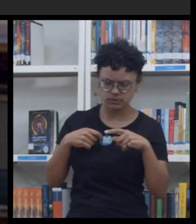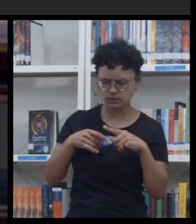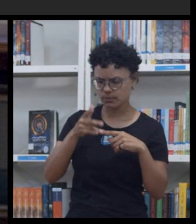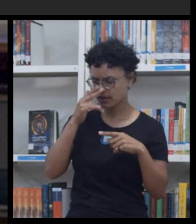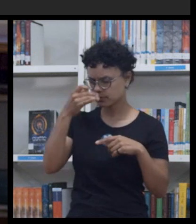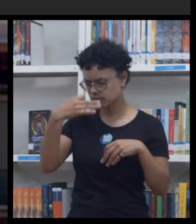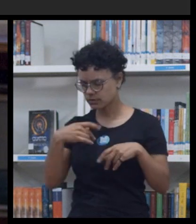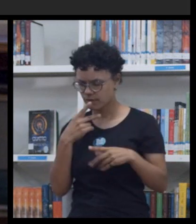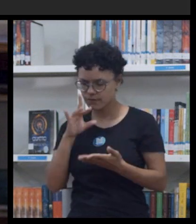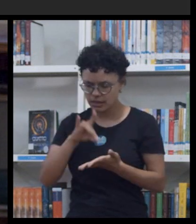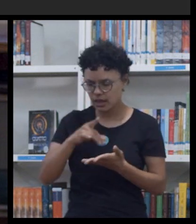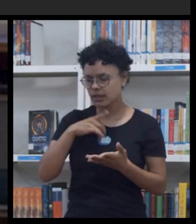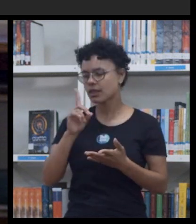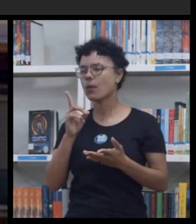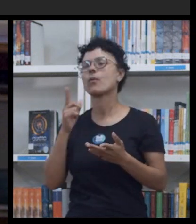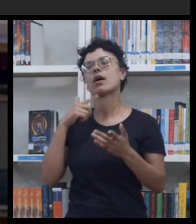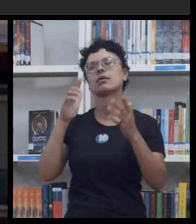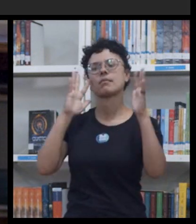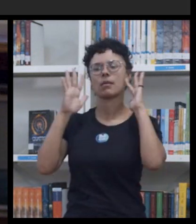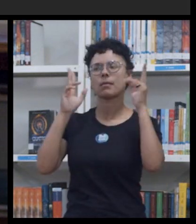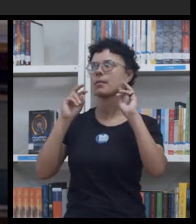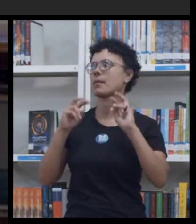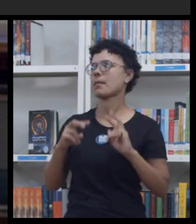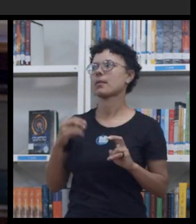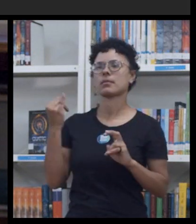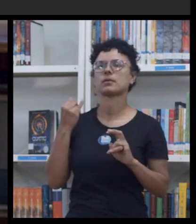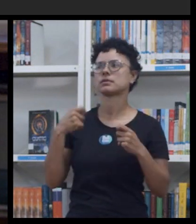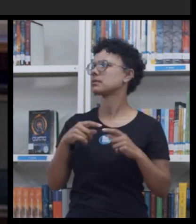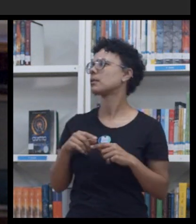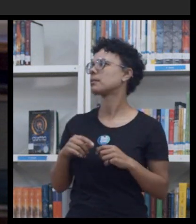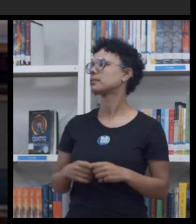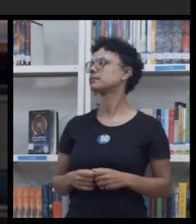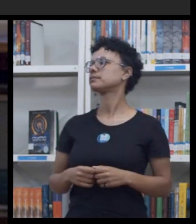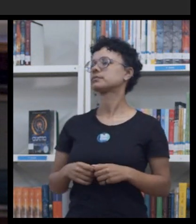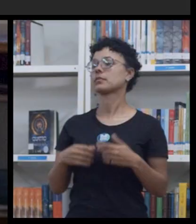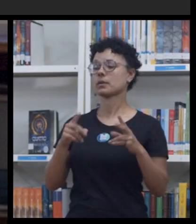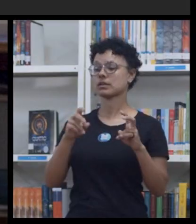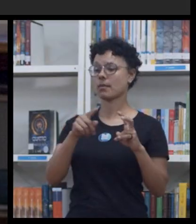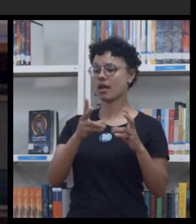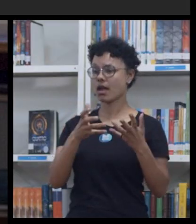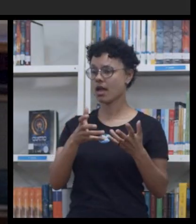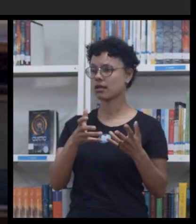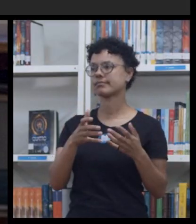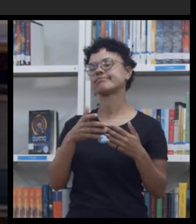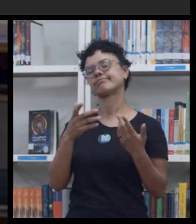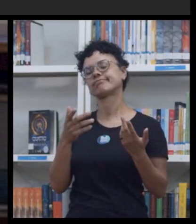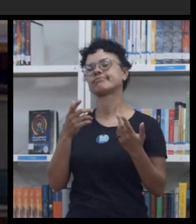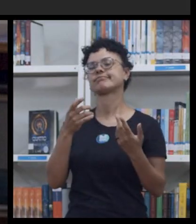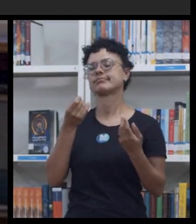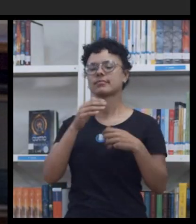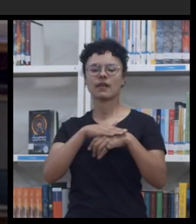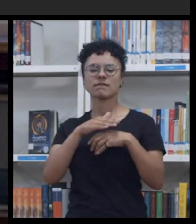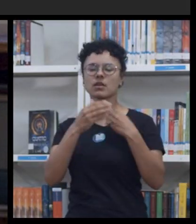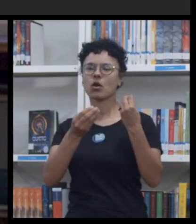sendo verdadeira comigo, é isso que eu estou fazendo de melhor? É esse tema mesmo que eu quero abordar? Então, como que eu vou